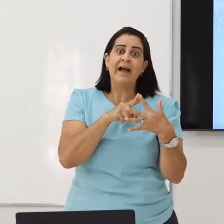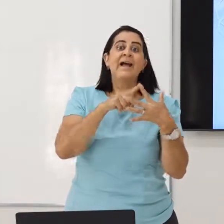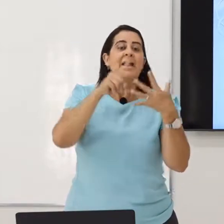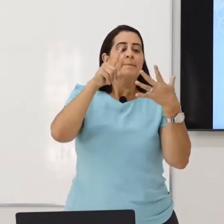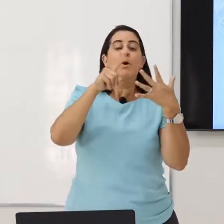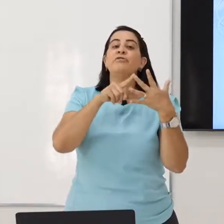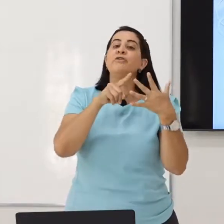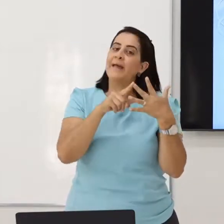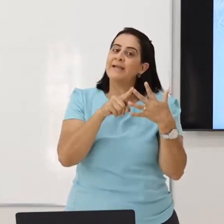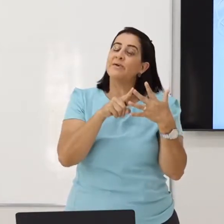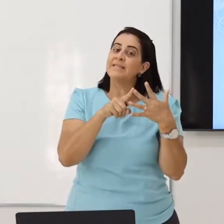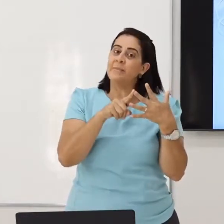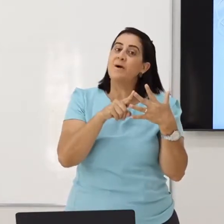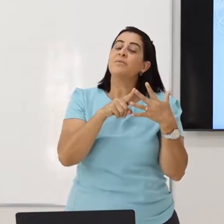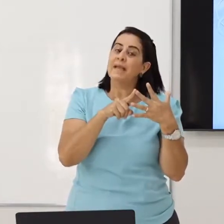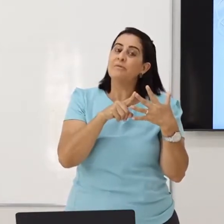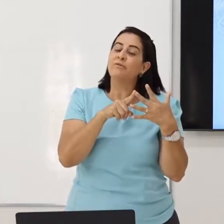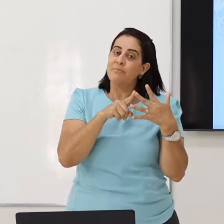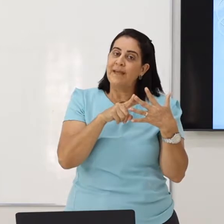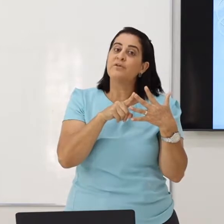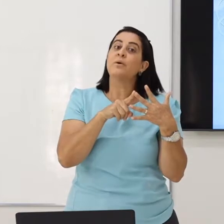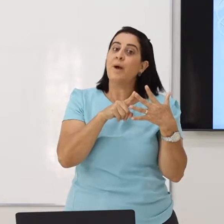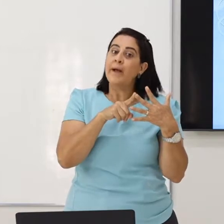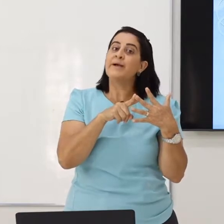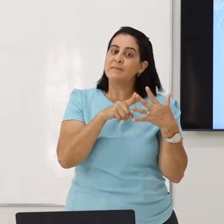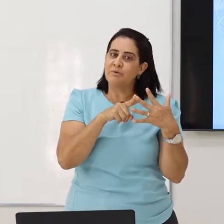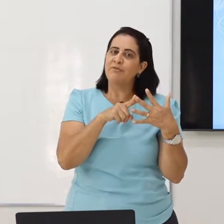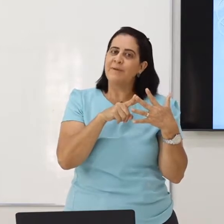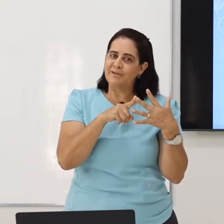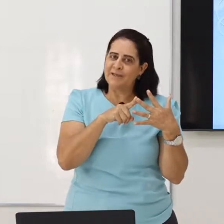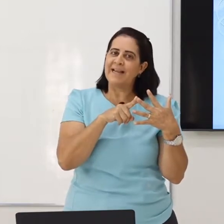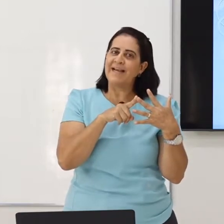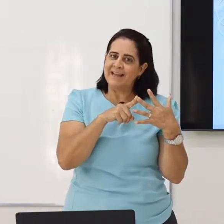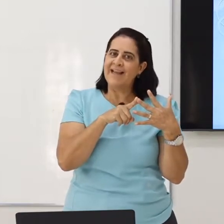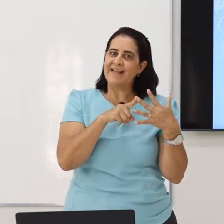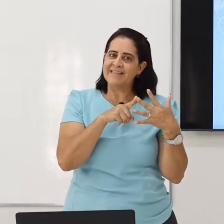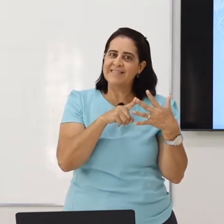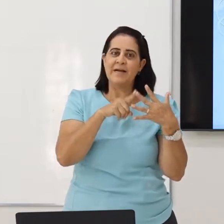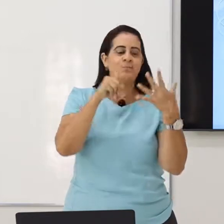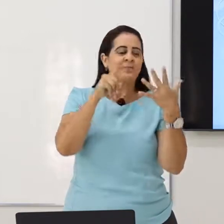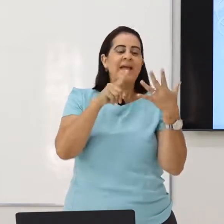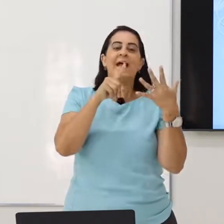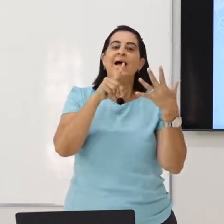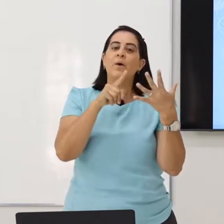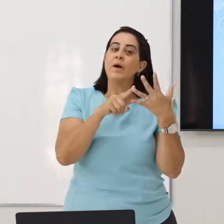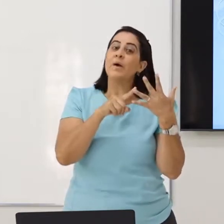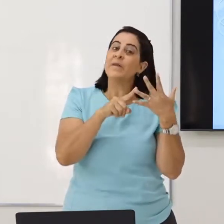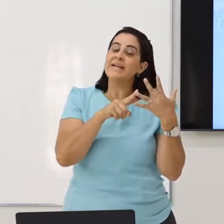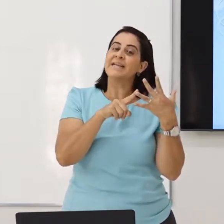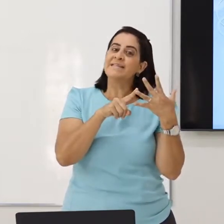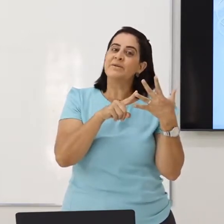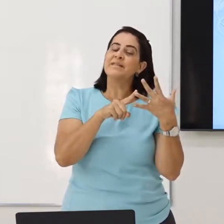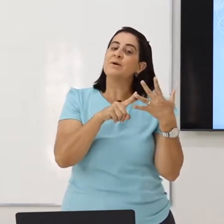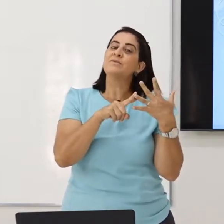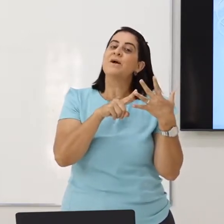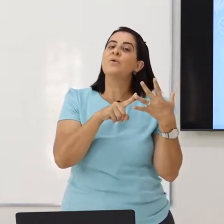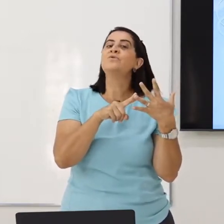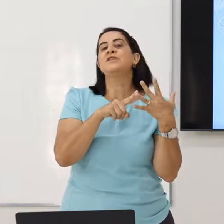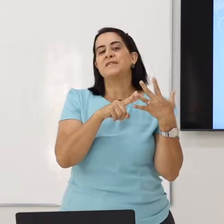ficar, movimento, se a mão tem movimento e qual é esse movimento que ela realiza. Orientação das mãos é onde as